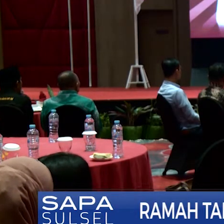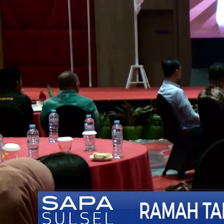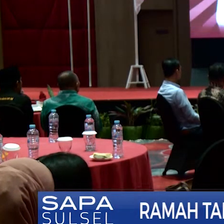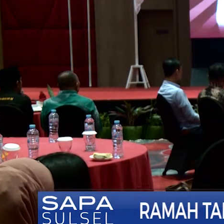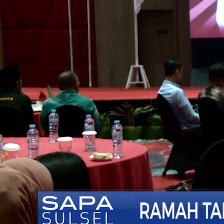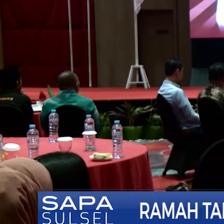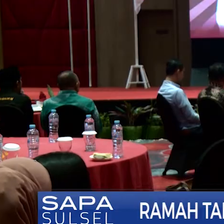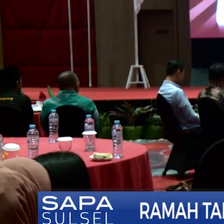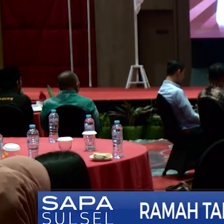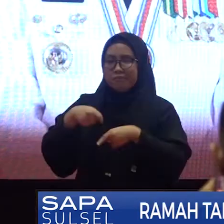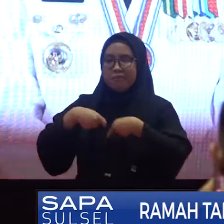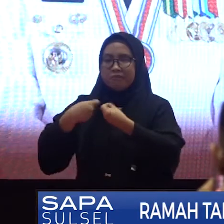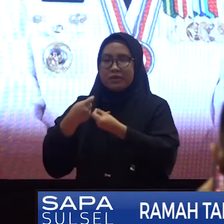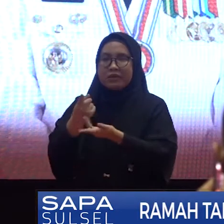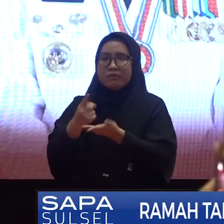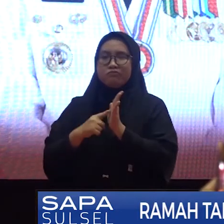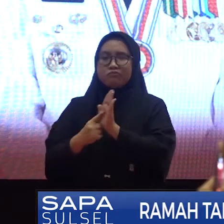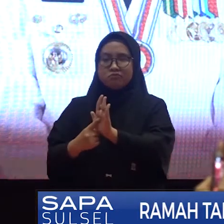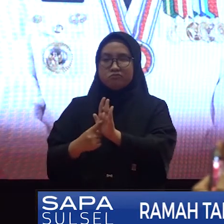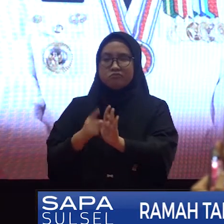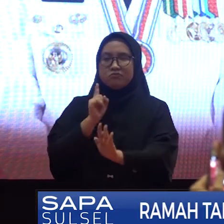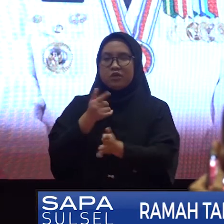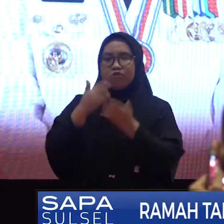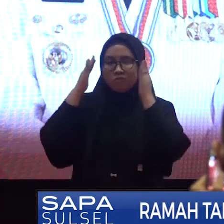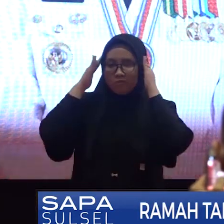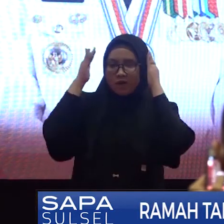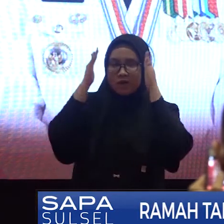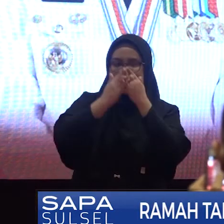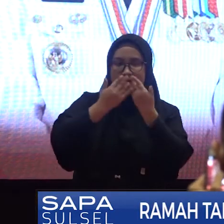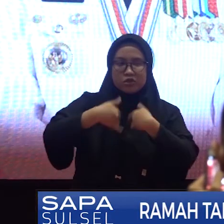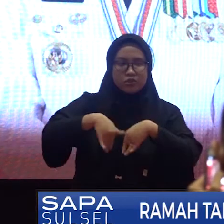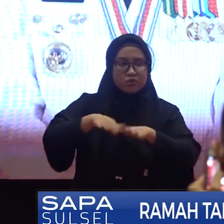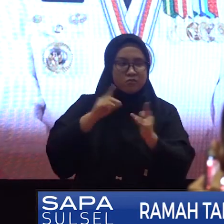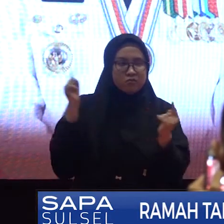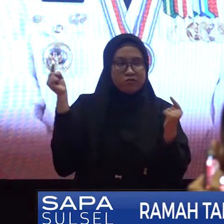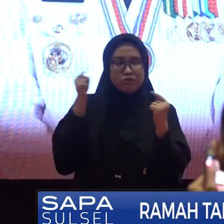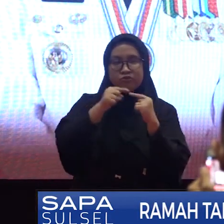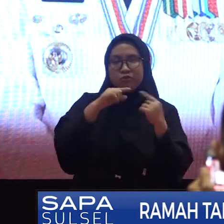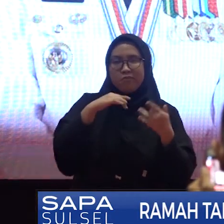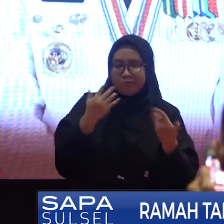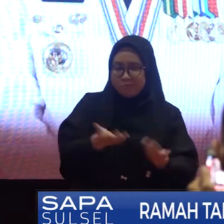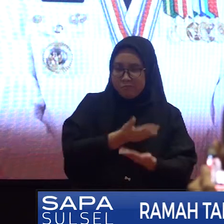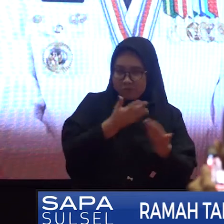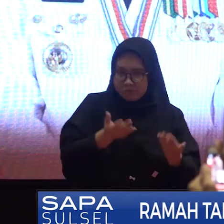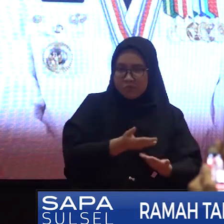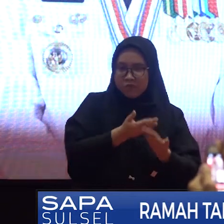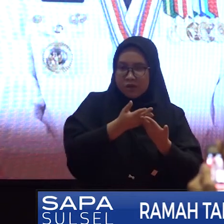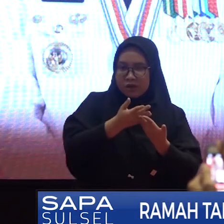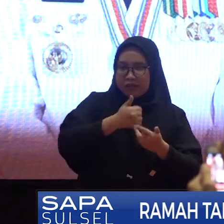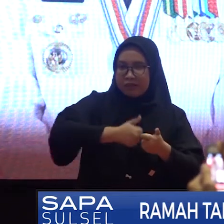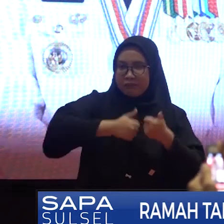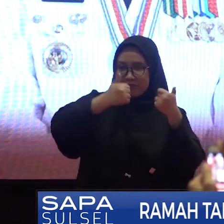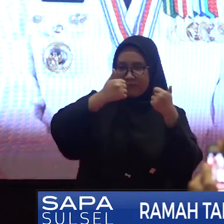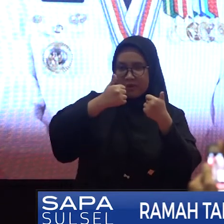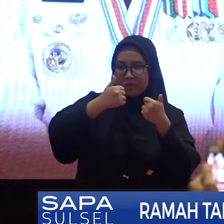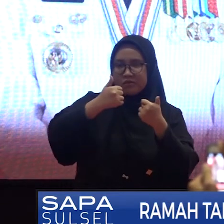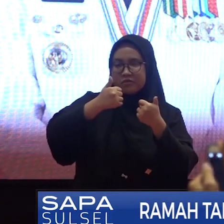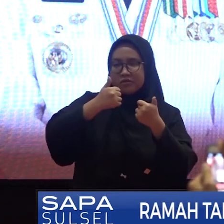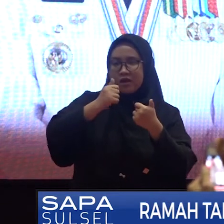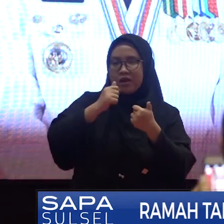yang memberikan kita sebuah tanda bahwa Makassar sudah menuju kepulihan lebih baik dari